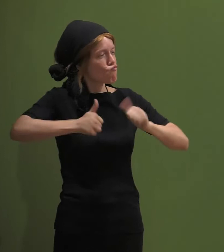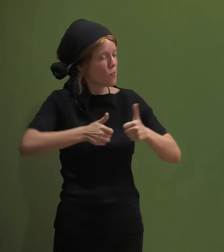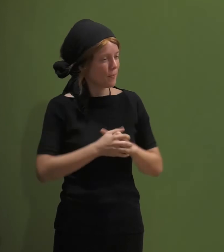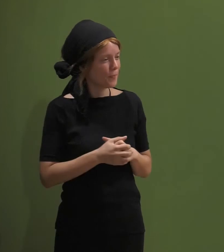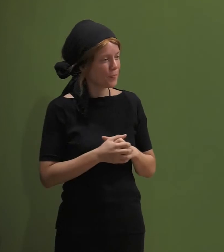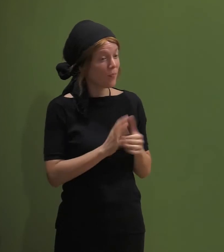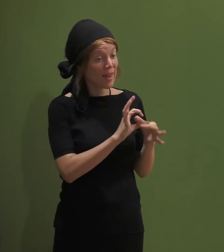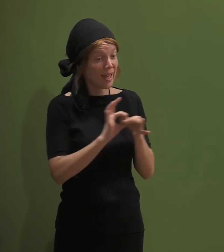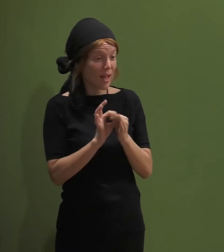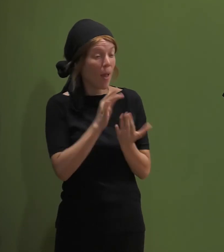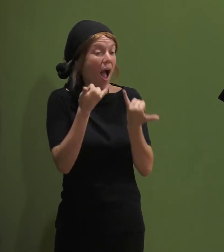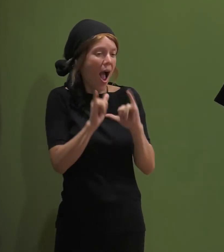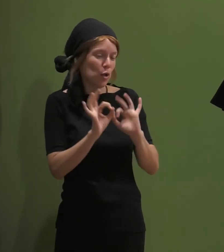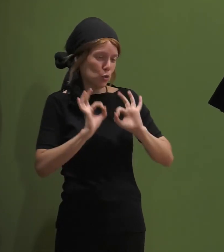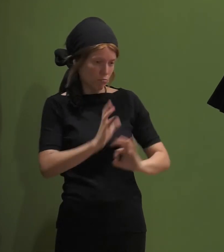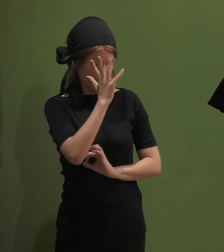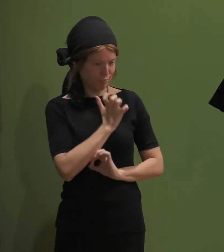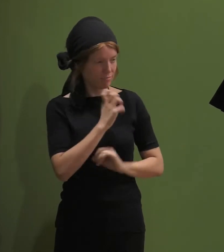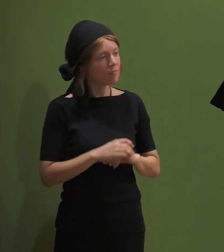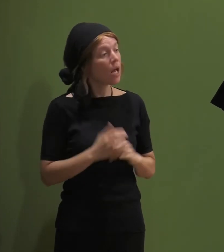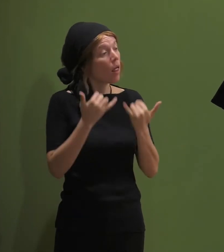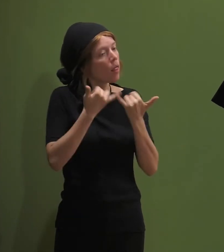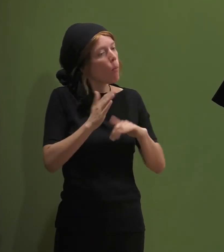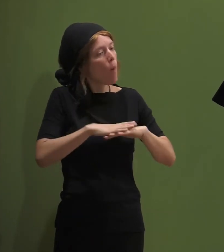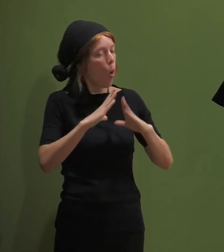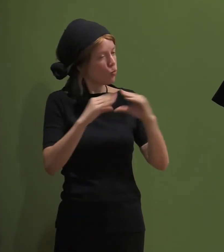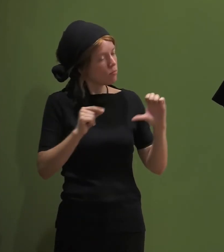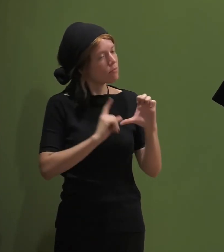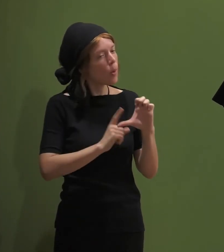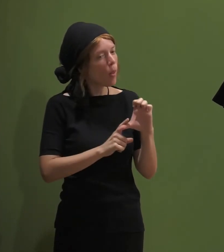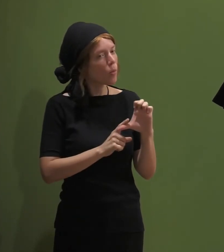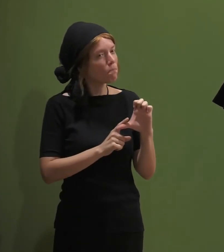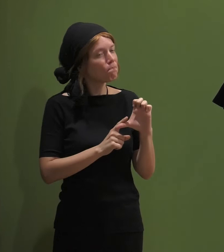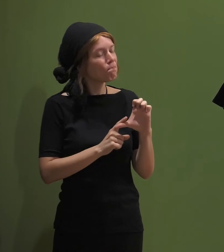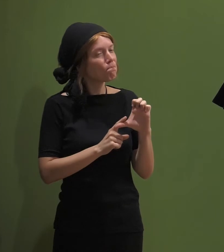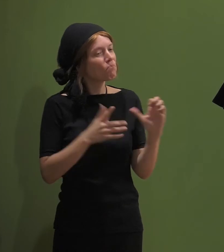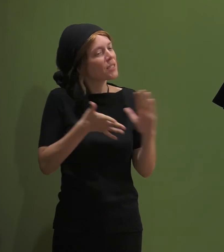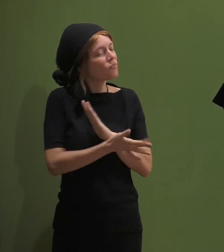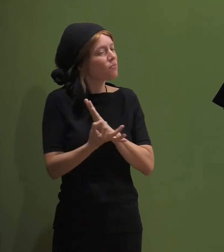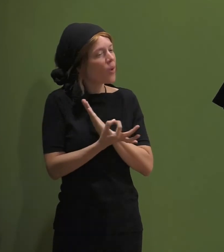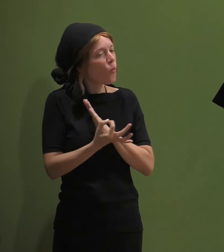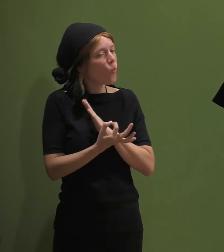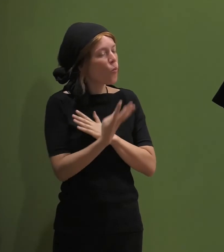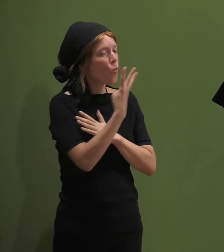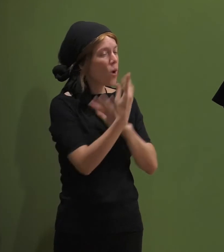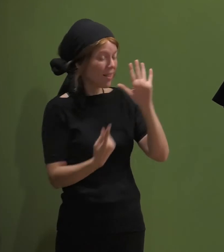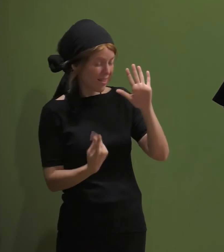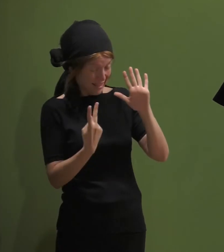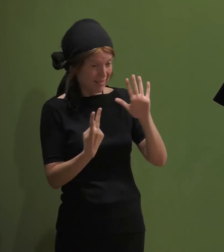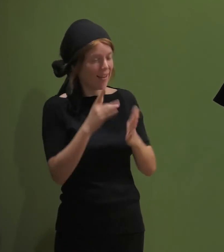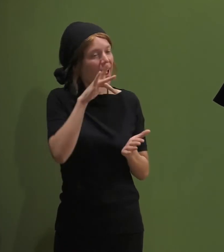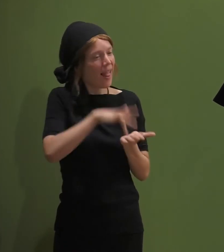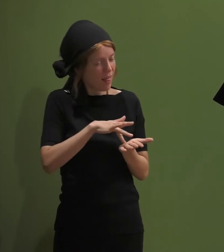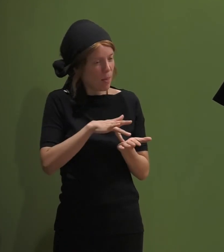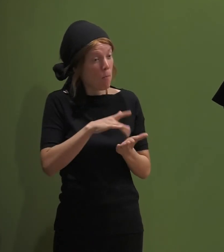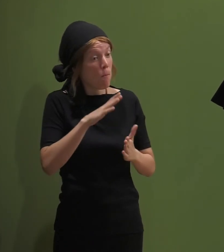mediante este acto solemne, ceremonia que para la Universidad de Extremadura supone su 47ª edición